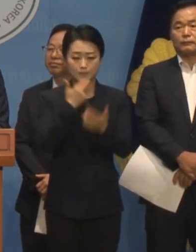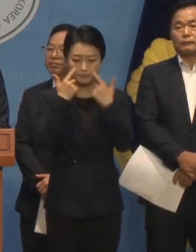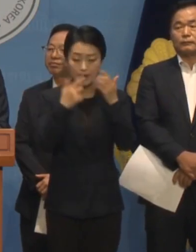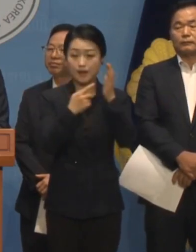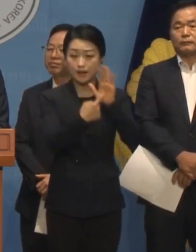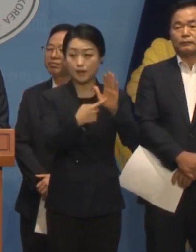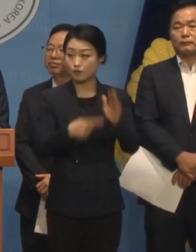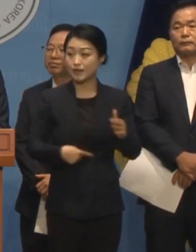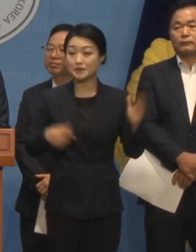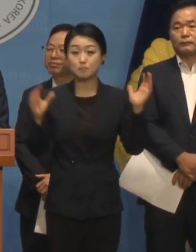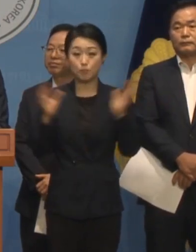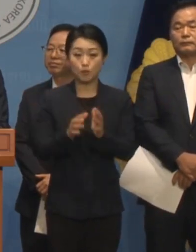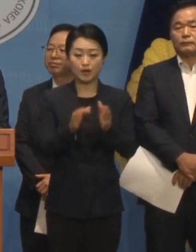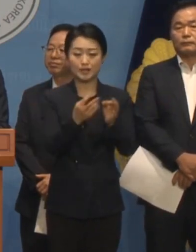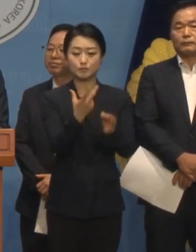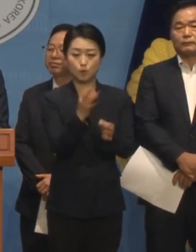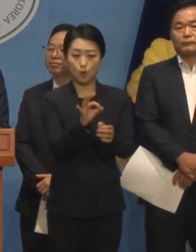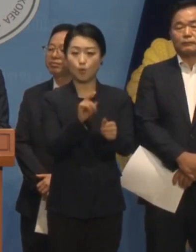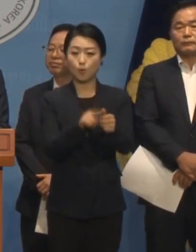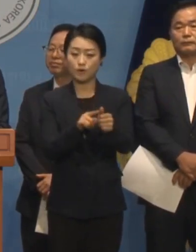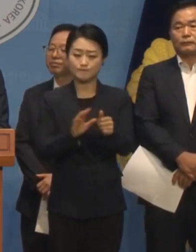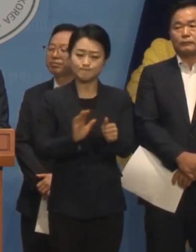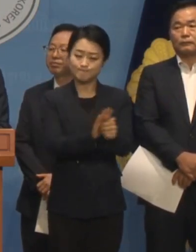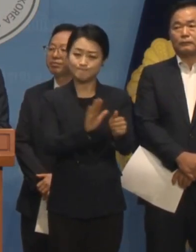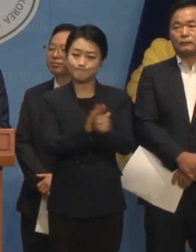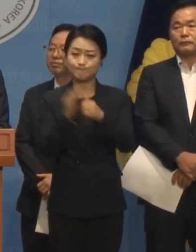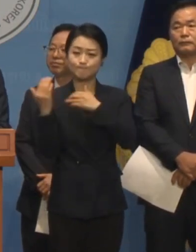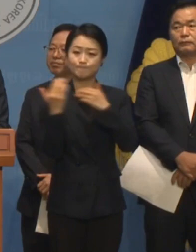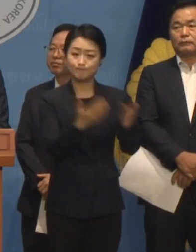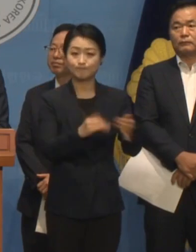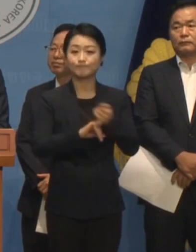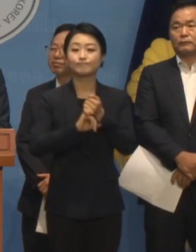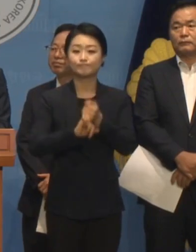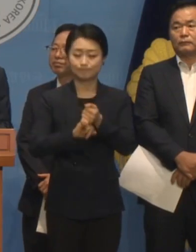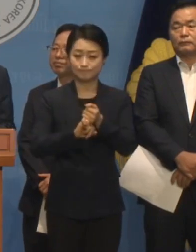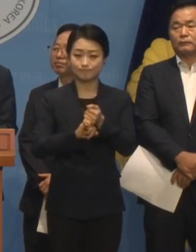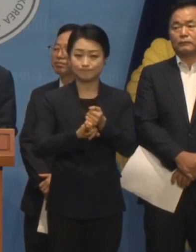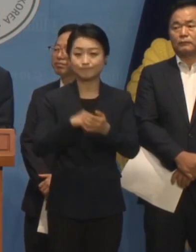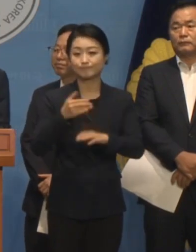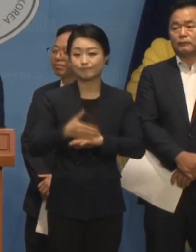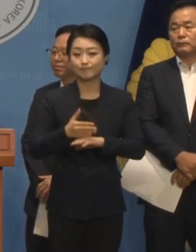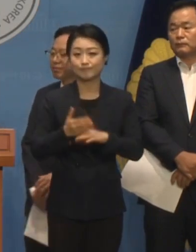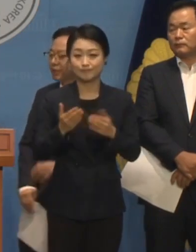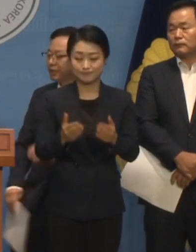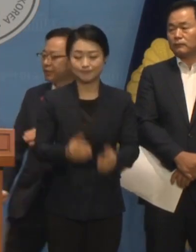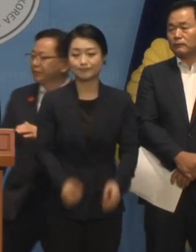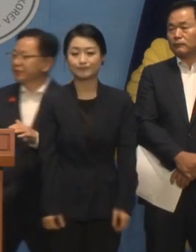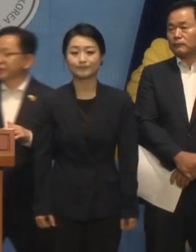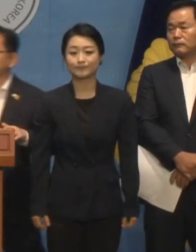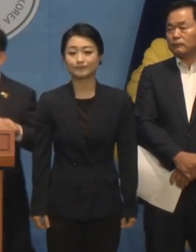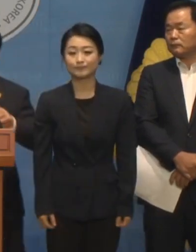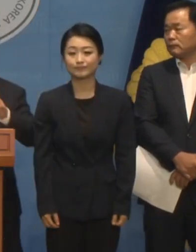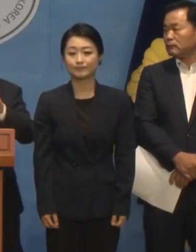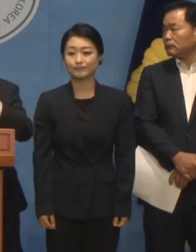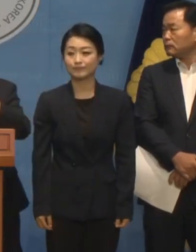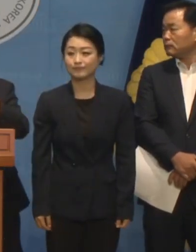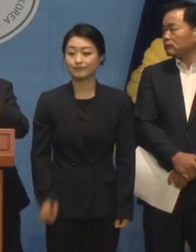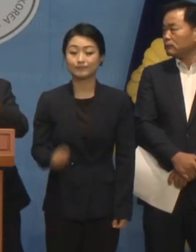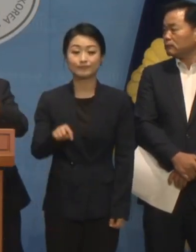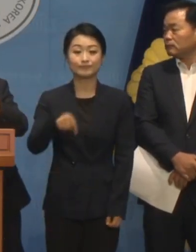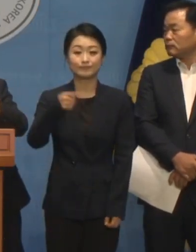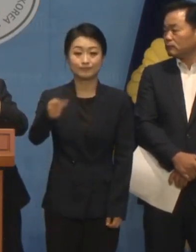저희들 힘을 모아서 김용 부원장님과 함께 하도록 하겠습니다. 고맙습니다. 네,